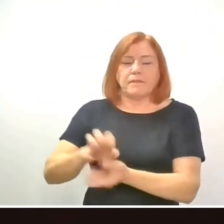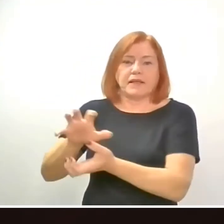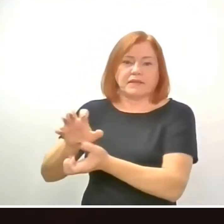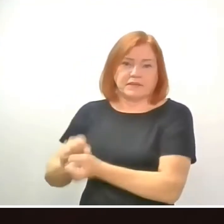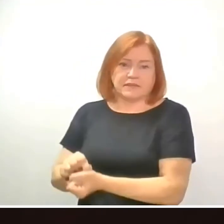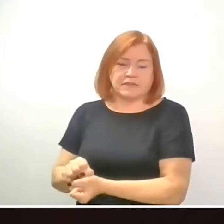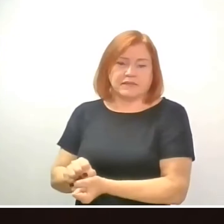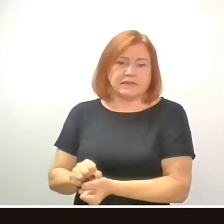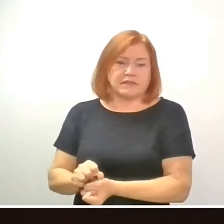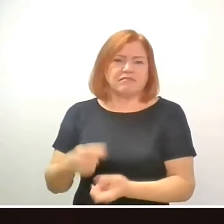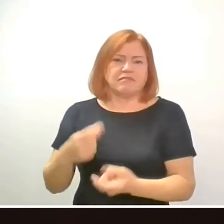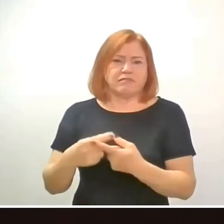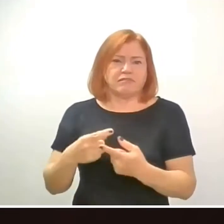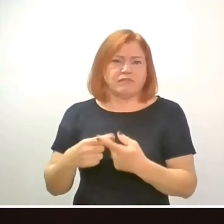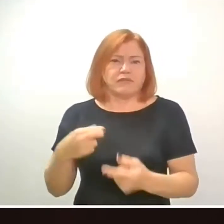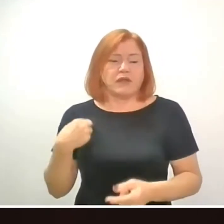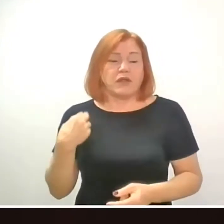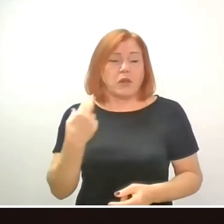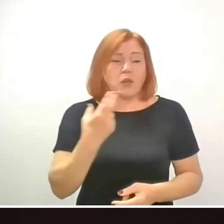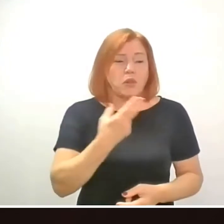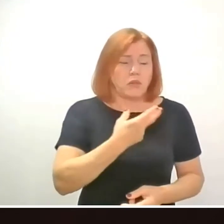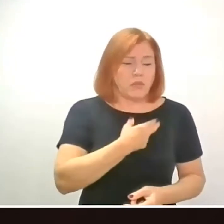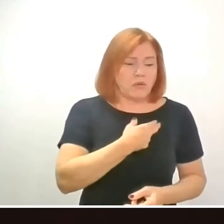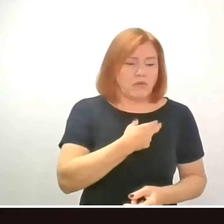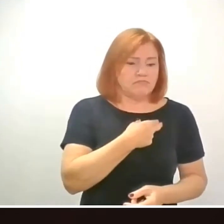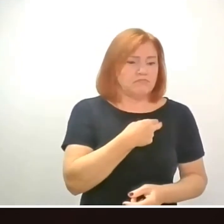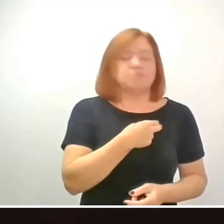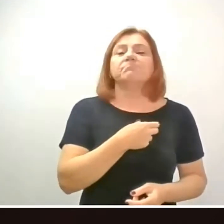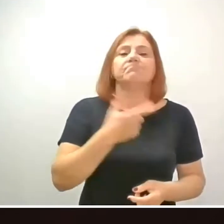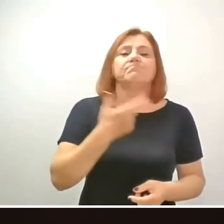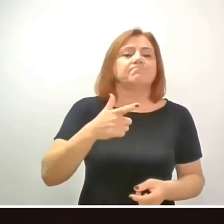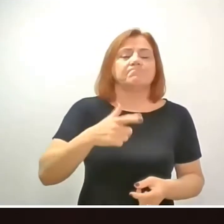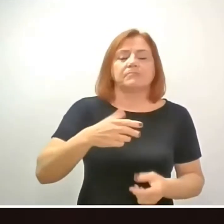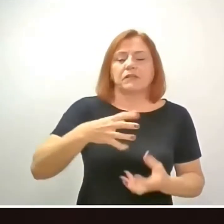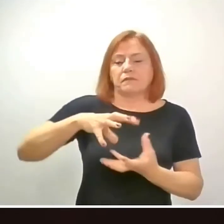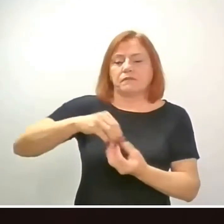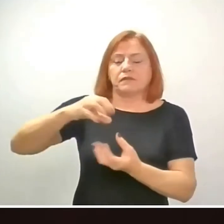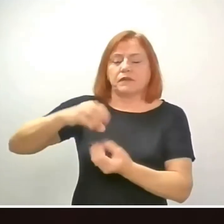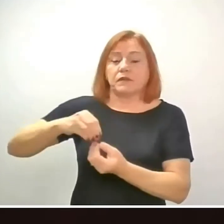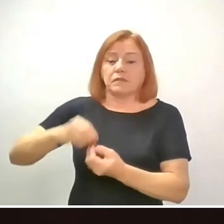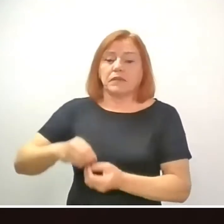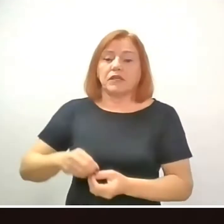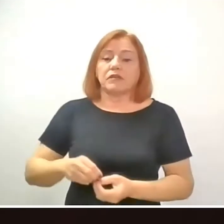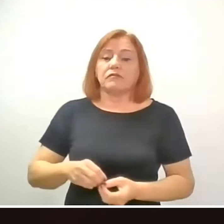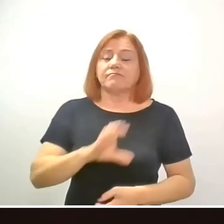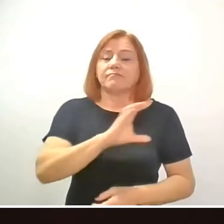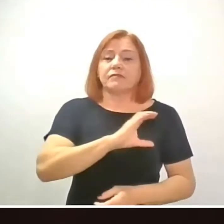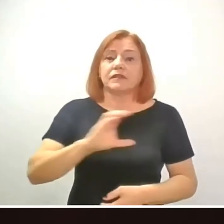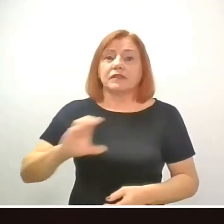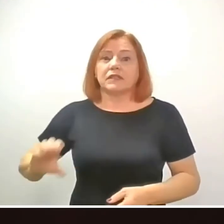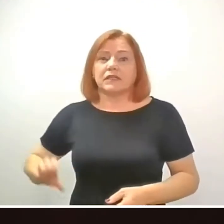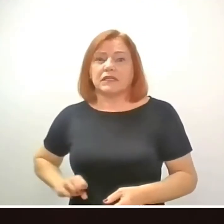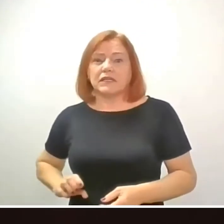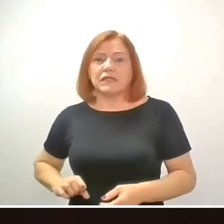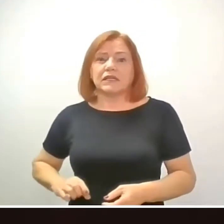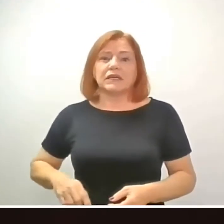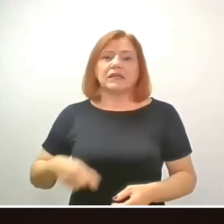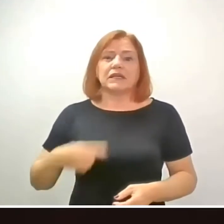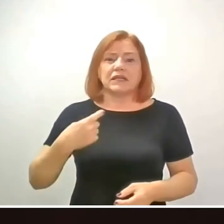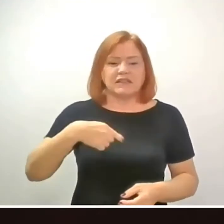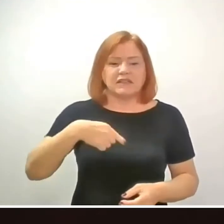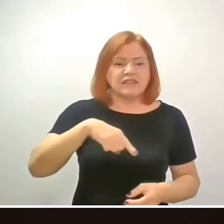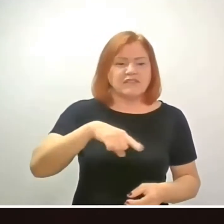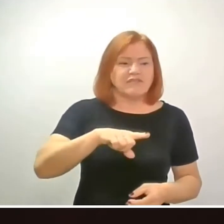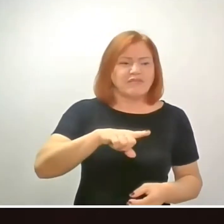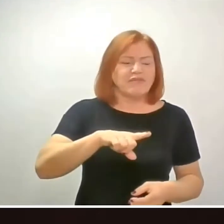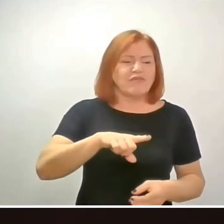Cordeiro Pascal, foi imolado. Por isso, celebremos a festa, não